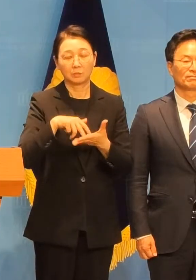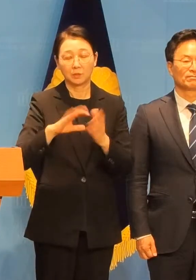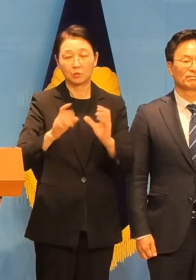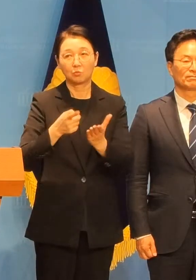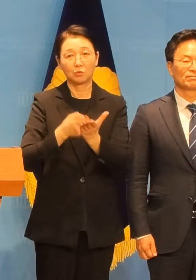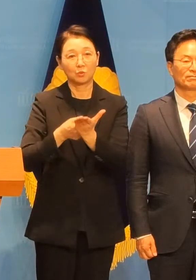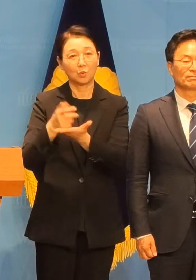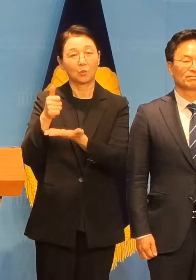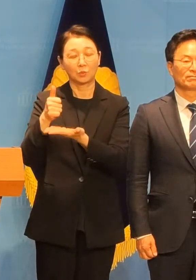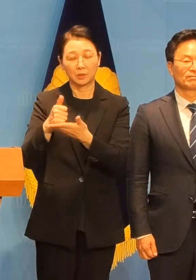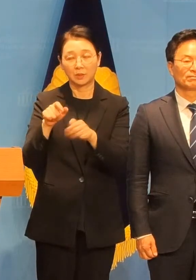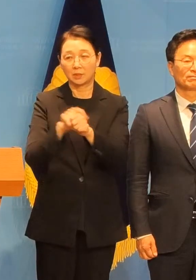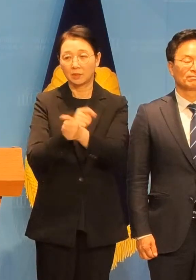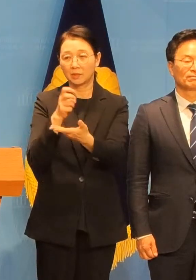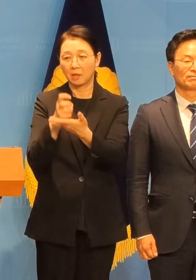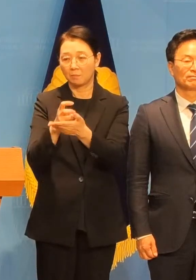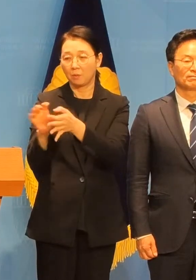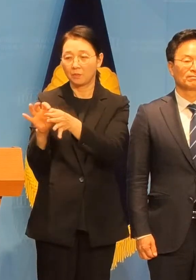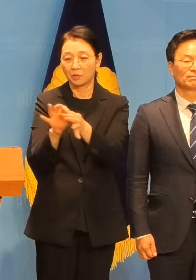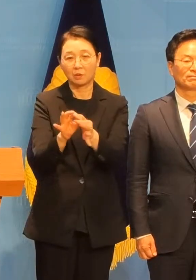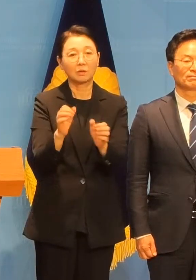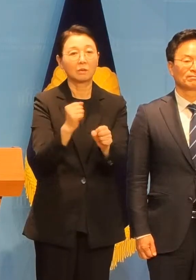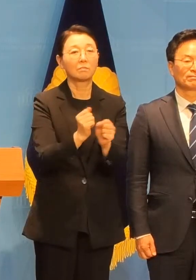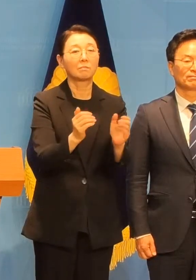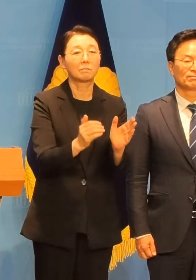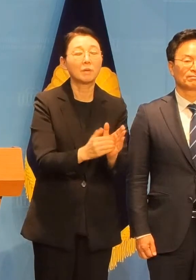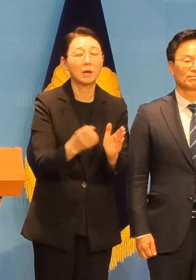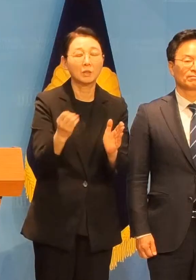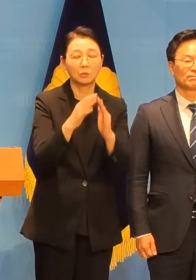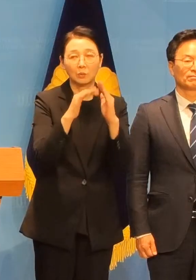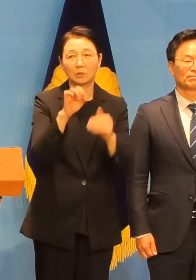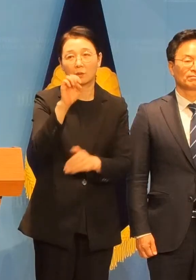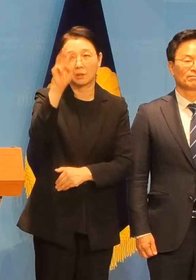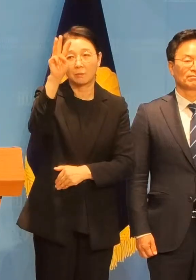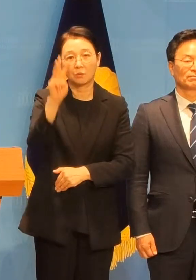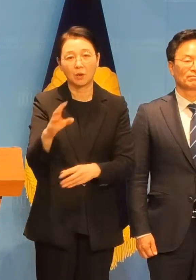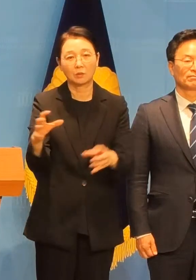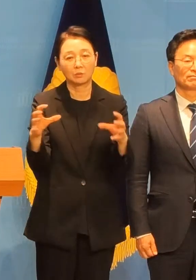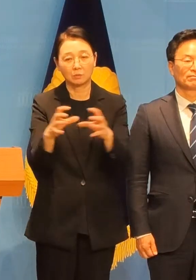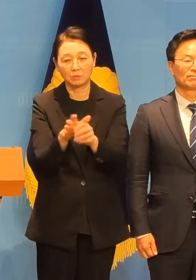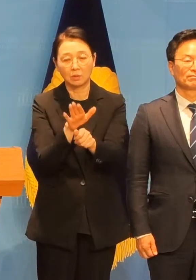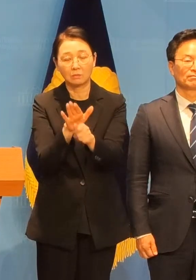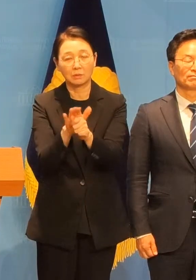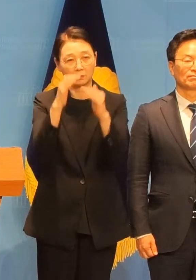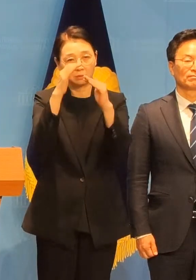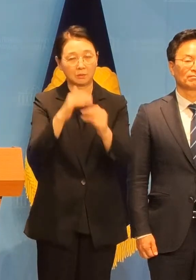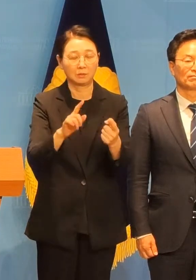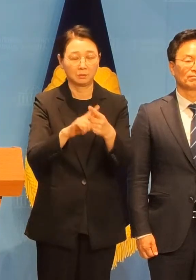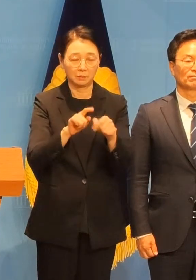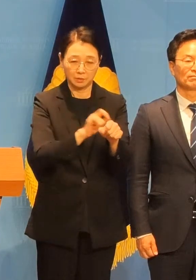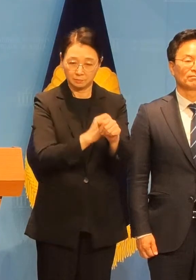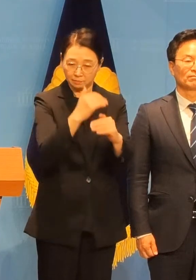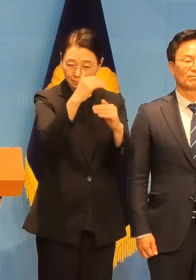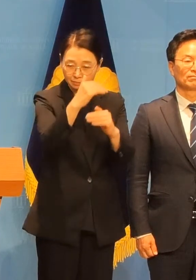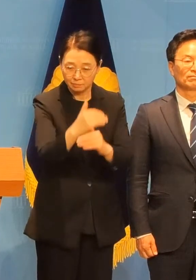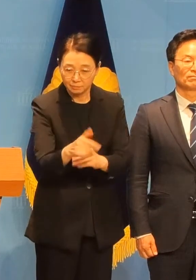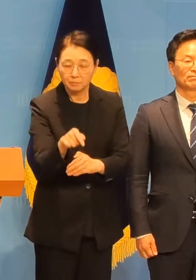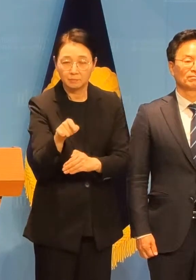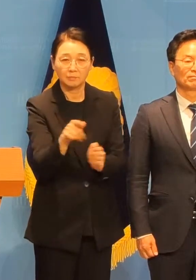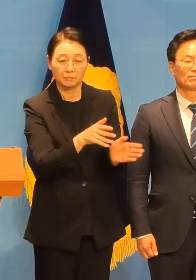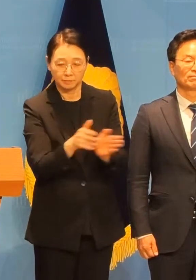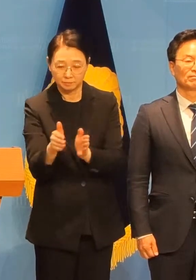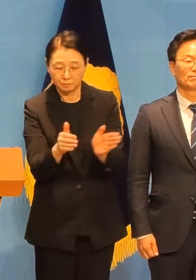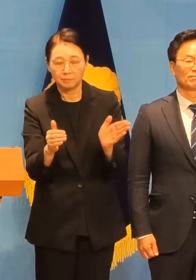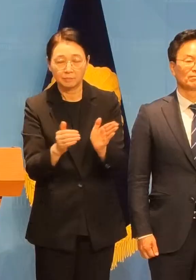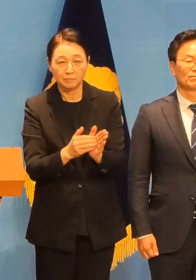국무총리가 특례 법안과 연계하여 전남 광주 통합 지원 내용에 대한 특례 내용에 대해서 준비해서